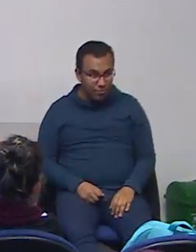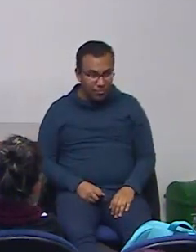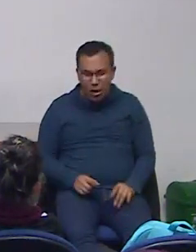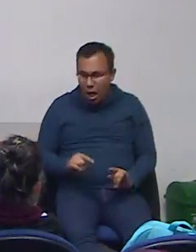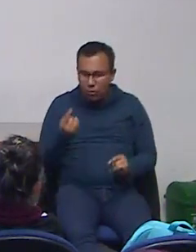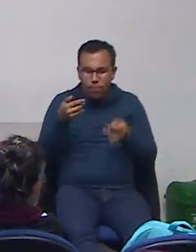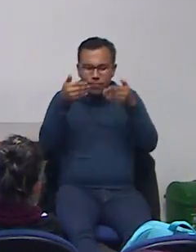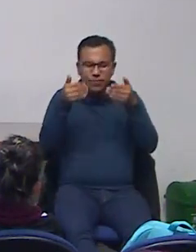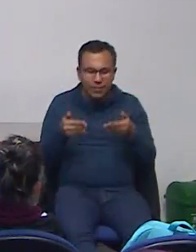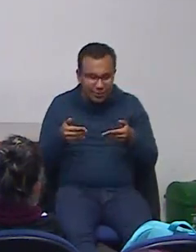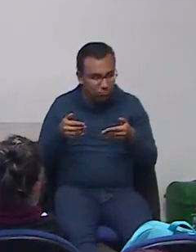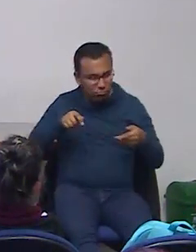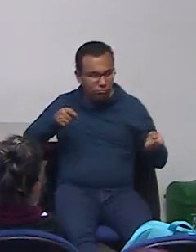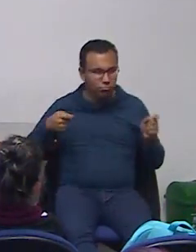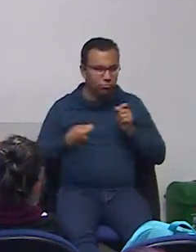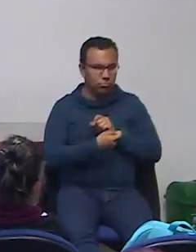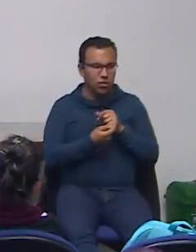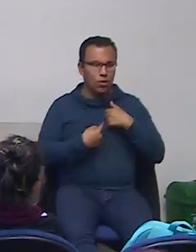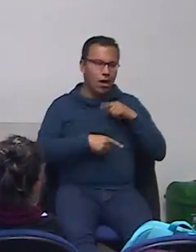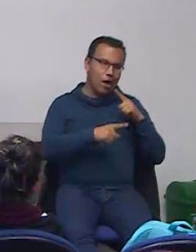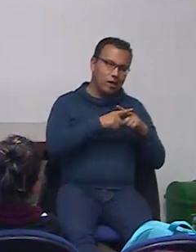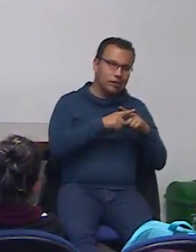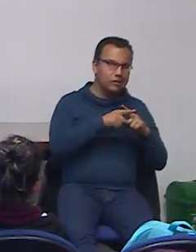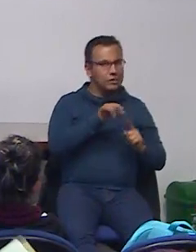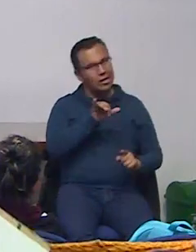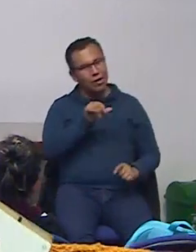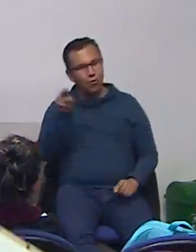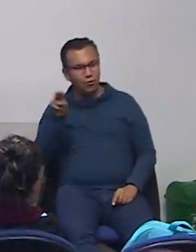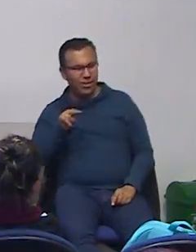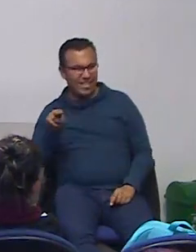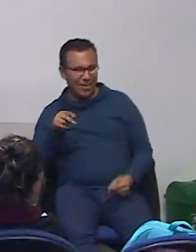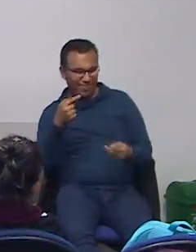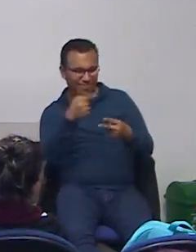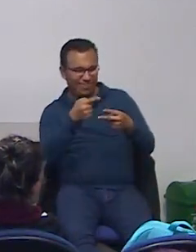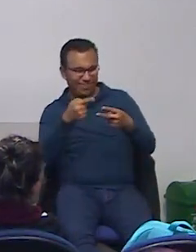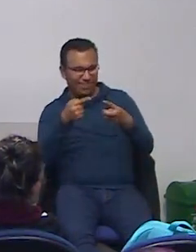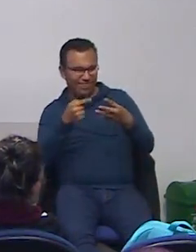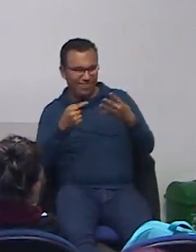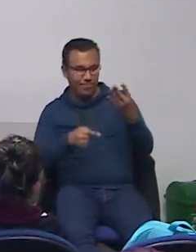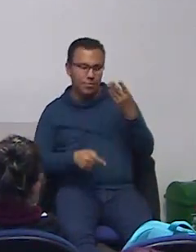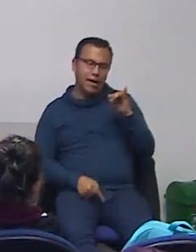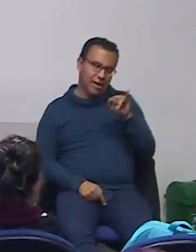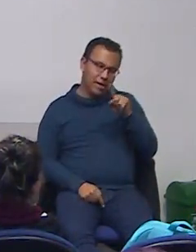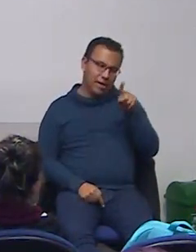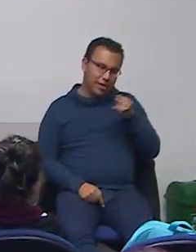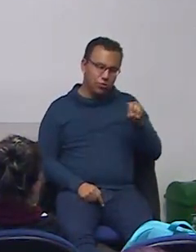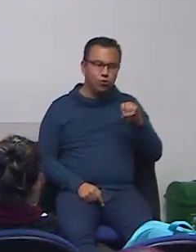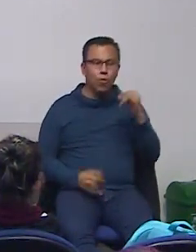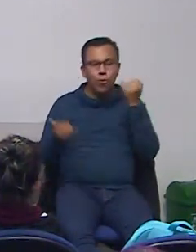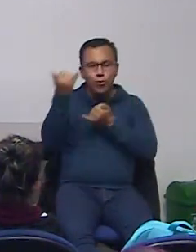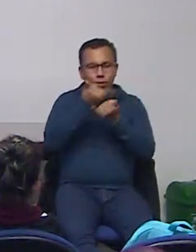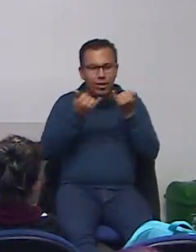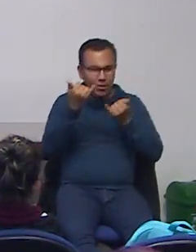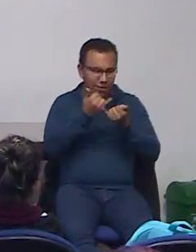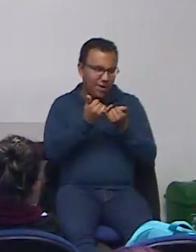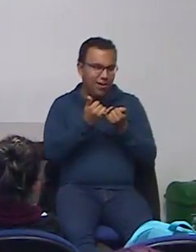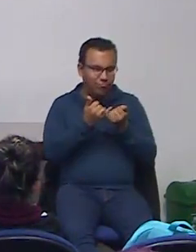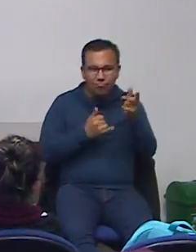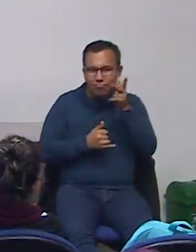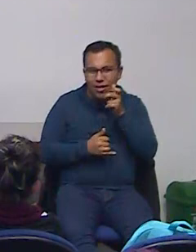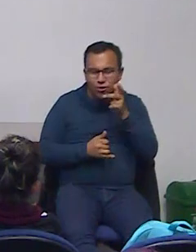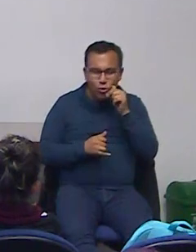alguna dificultad x y o z listo él hizo bueno la identidad Sonora de Rolando benenson